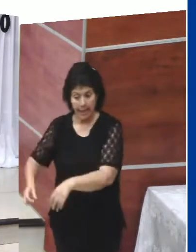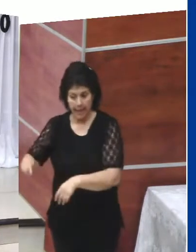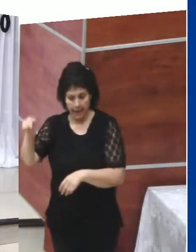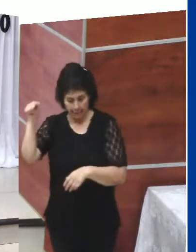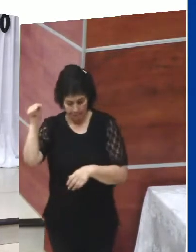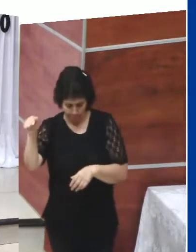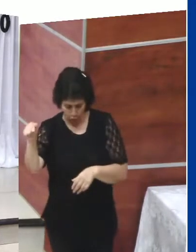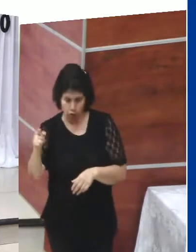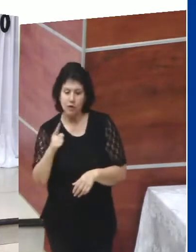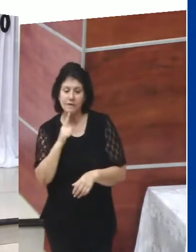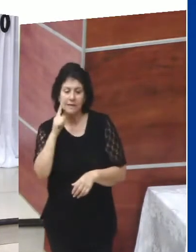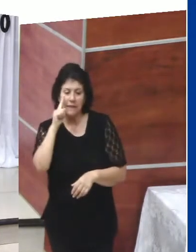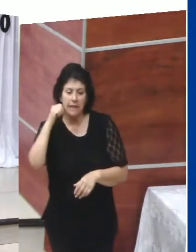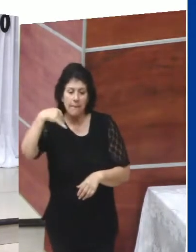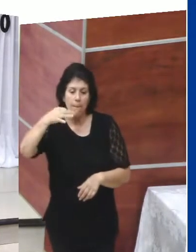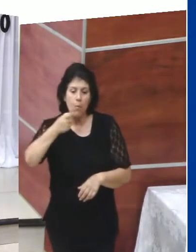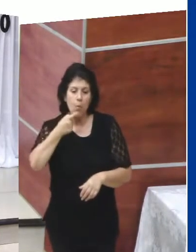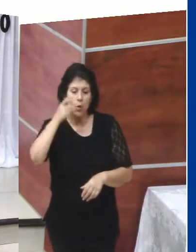dedícate